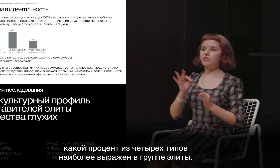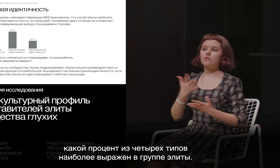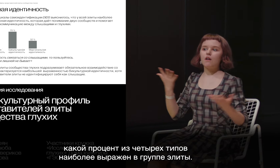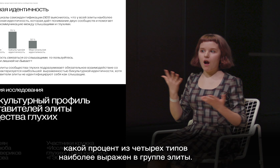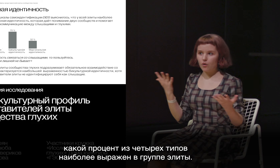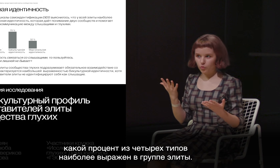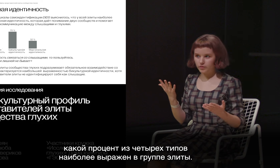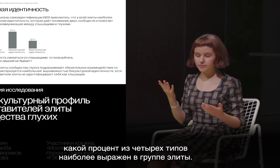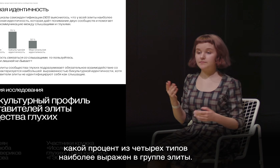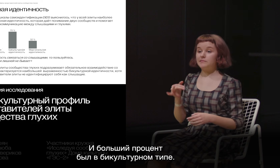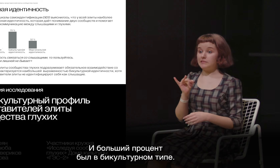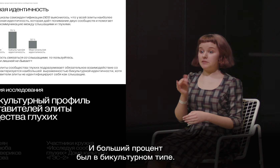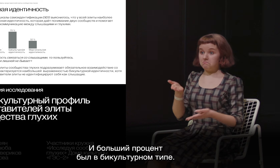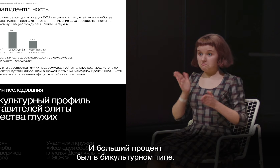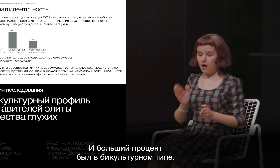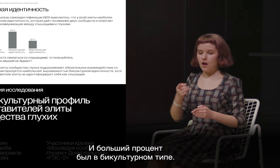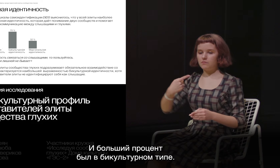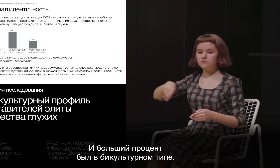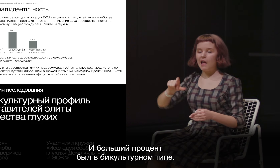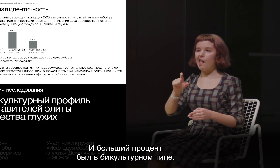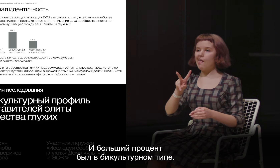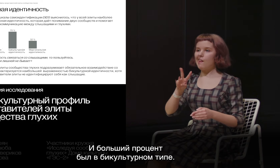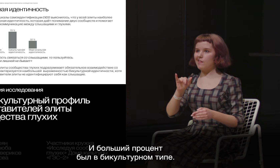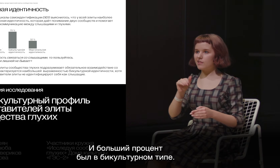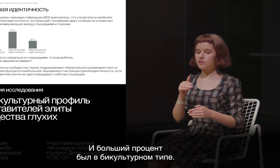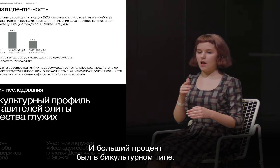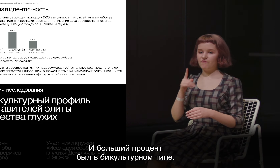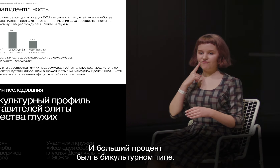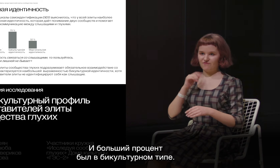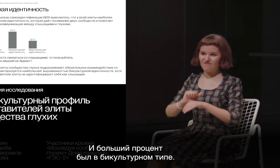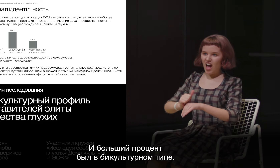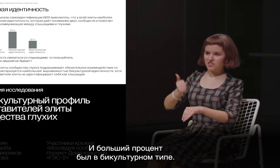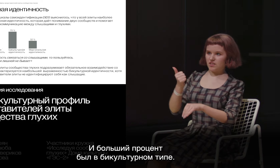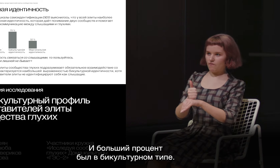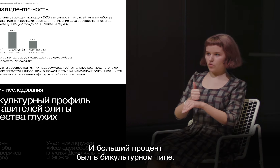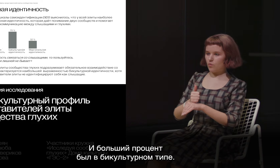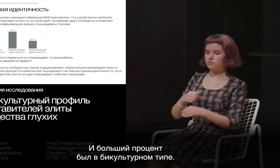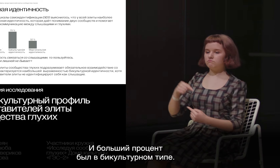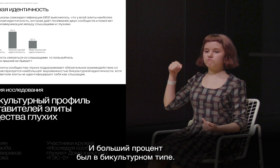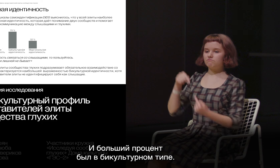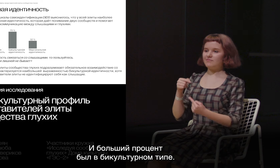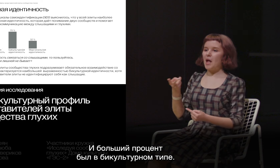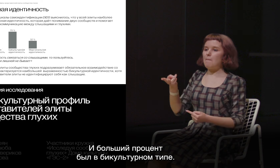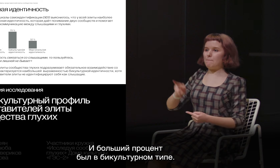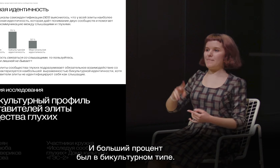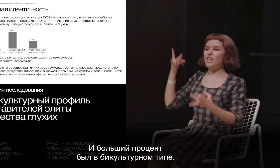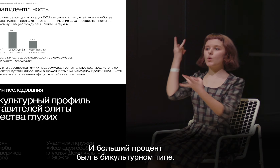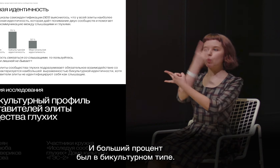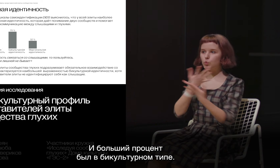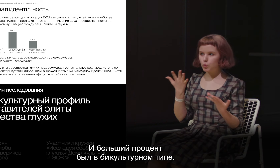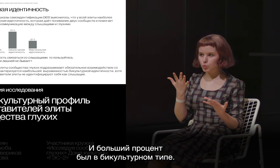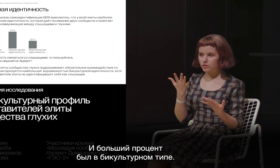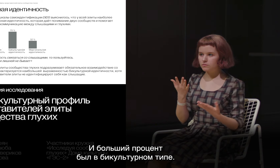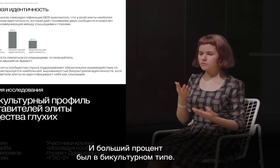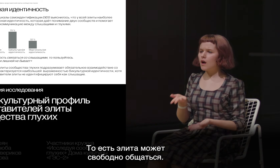какой тип, какой процент этого типа больше присутствует в элите. И в основном получилось, что